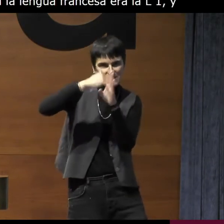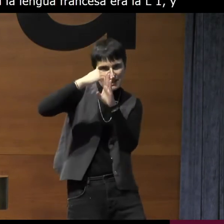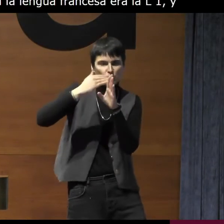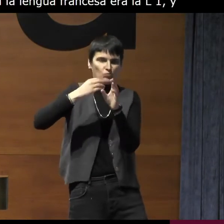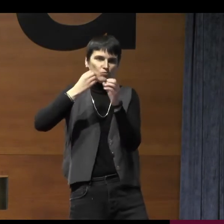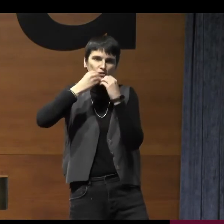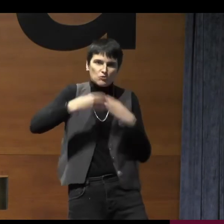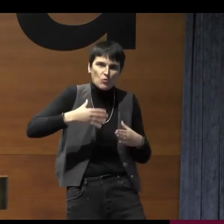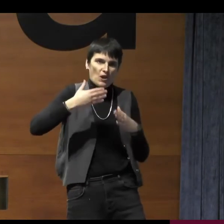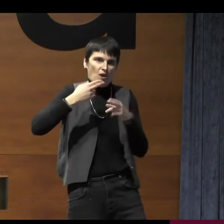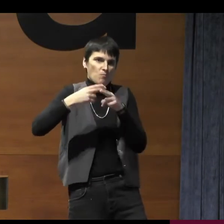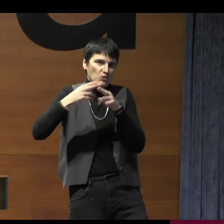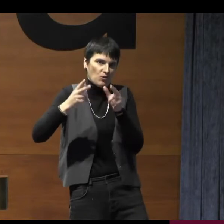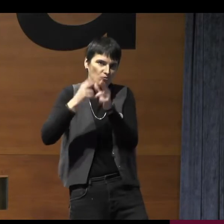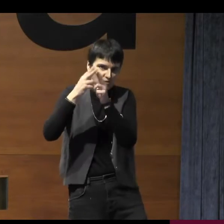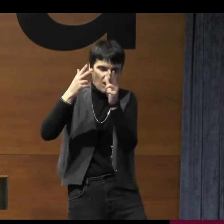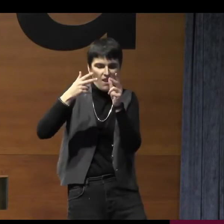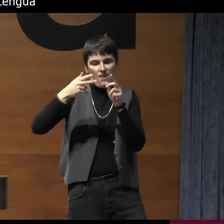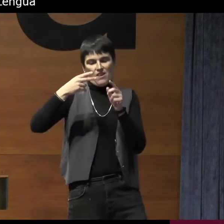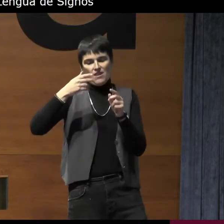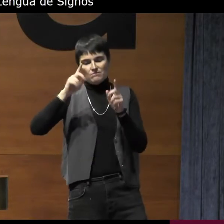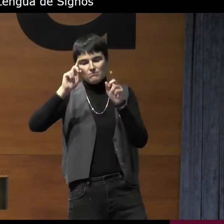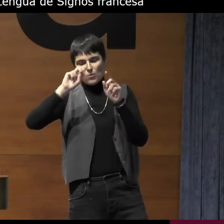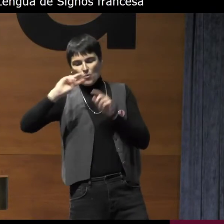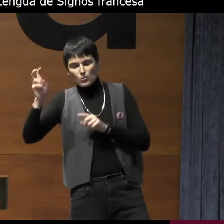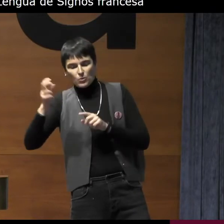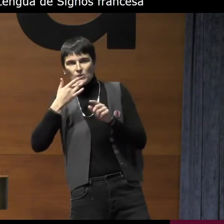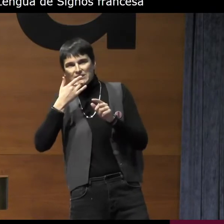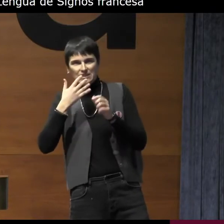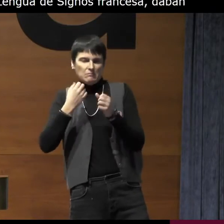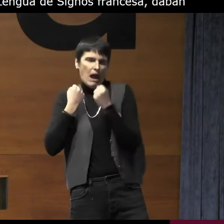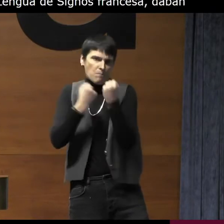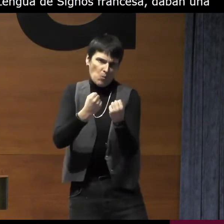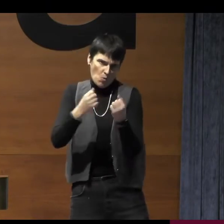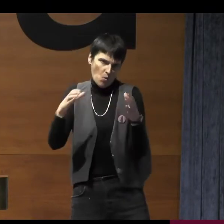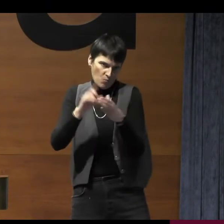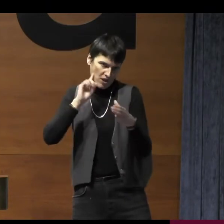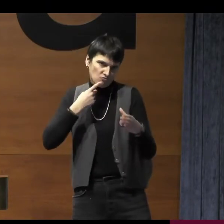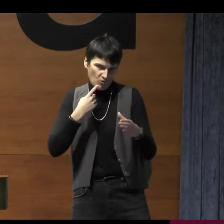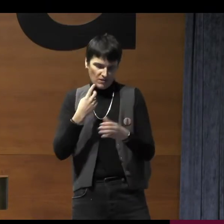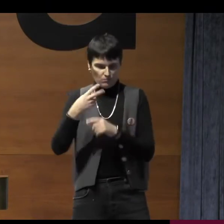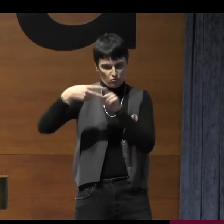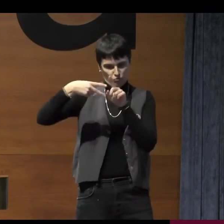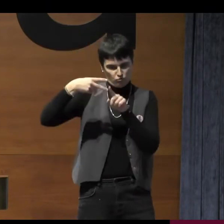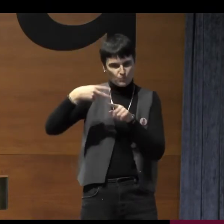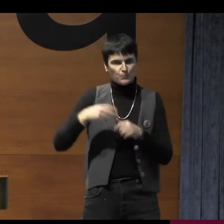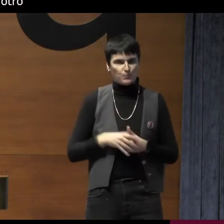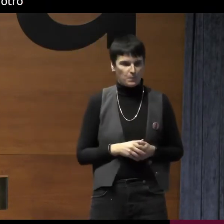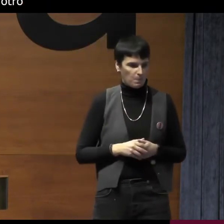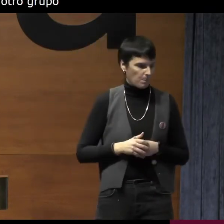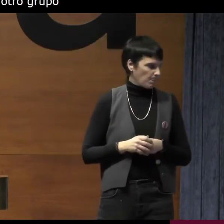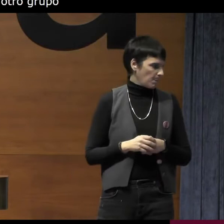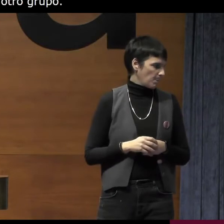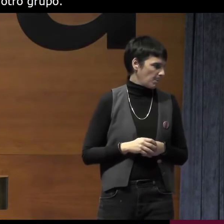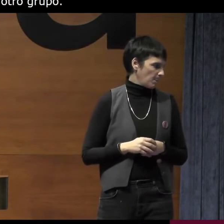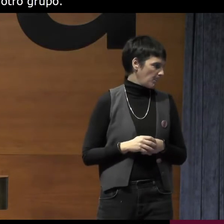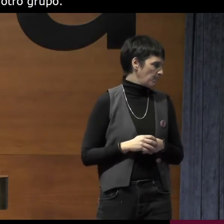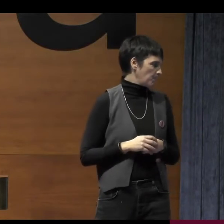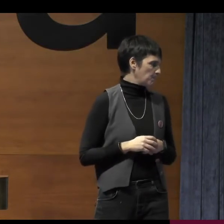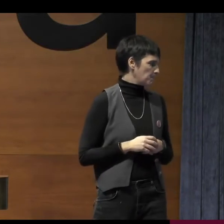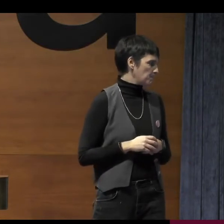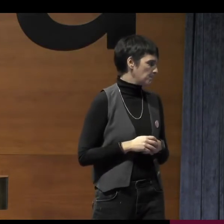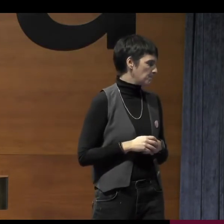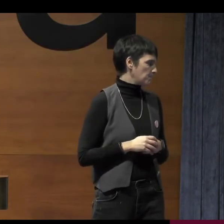nos daban una serie de resultados mayor al otro grupo. Pero sí que es verdad que ambos coincidían